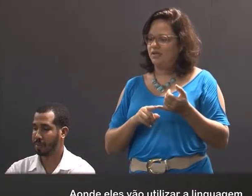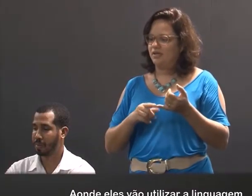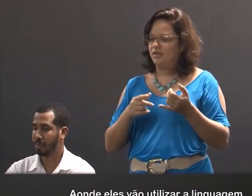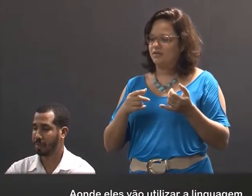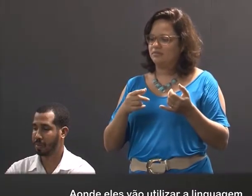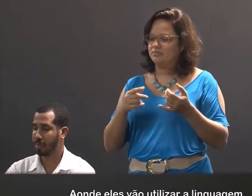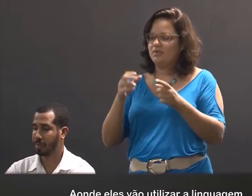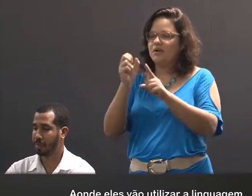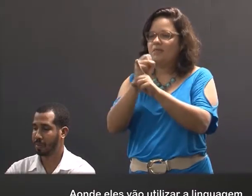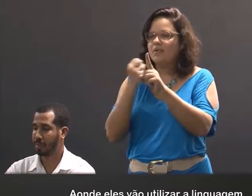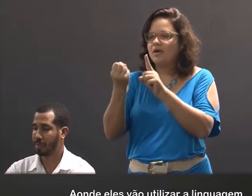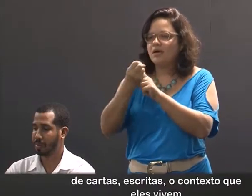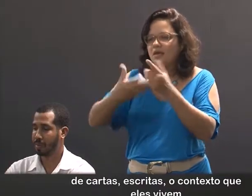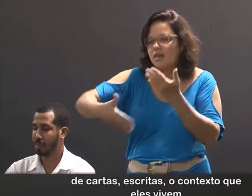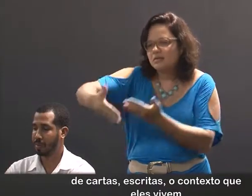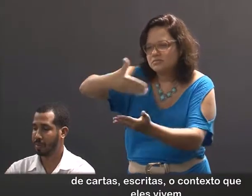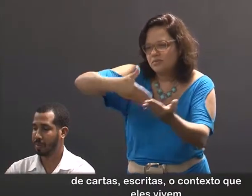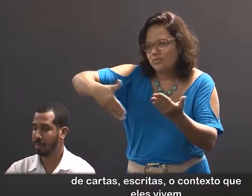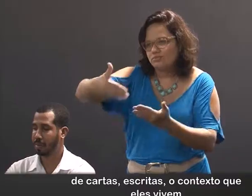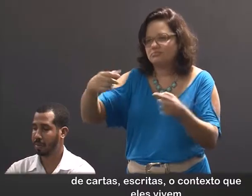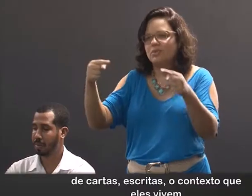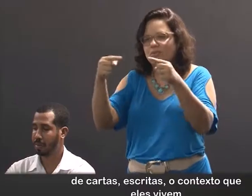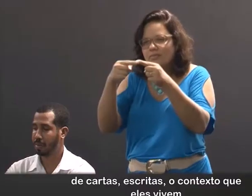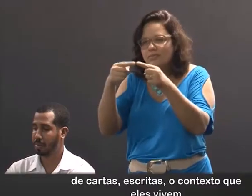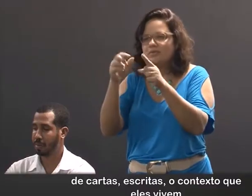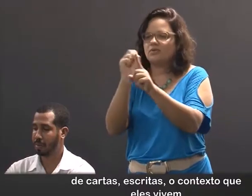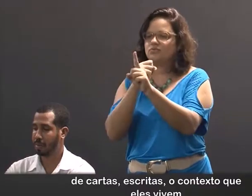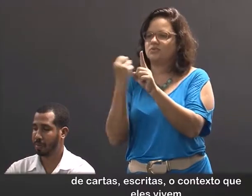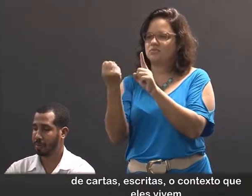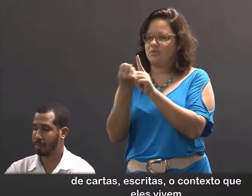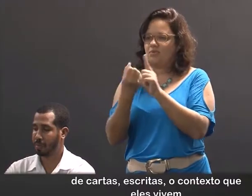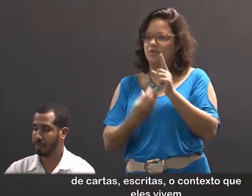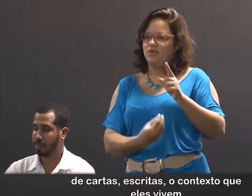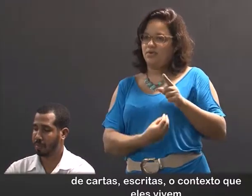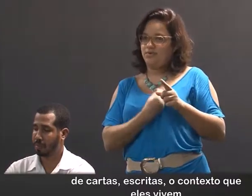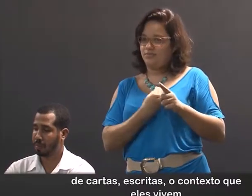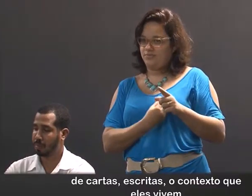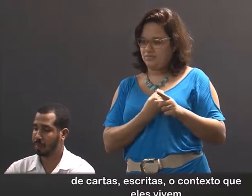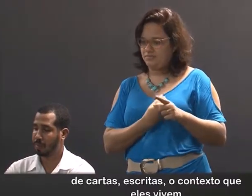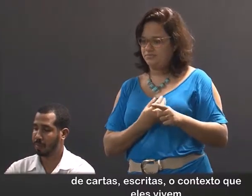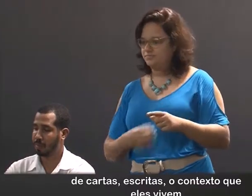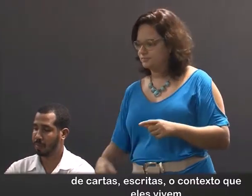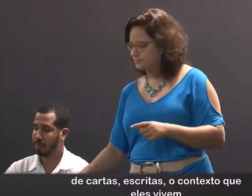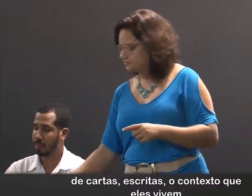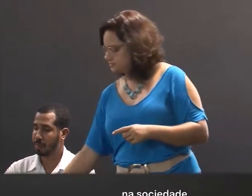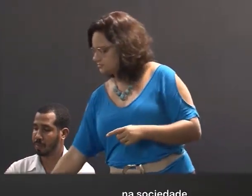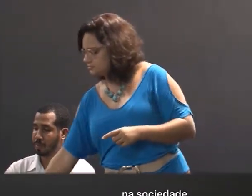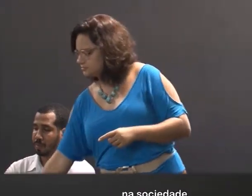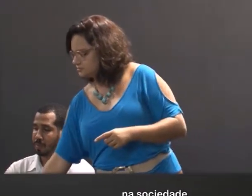a linguagem de cartas, escritas, o contexto que eles vivem na sociedade.